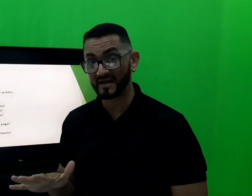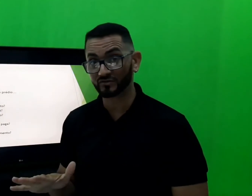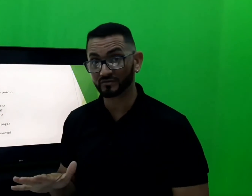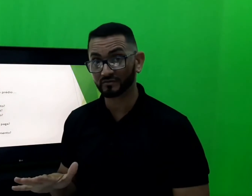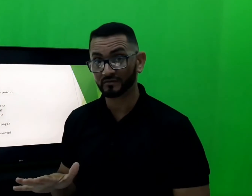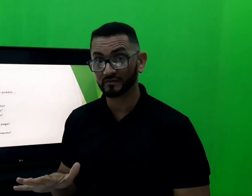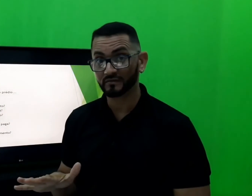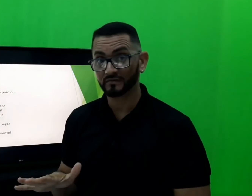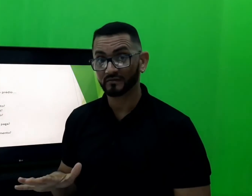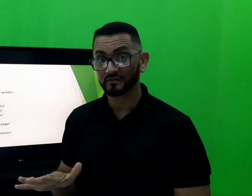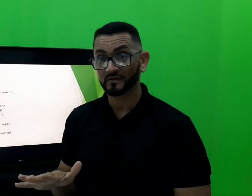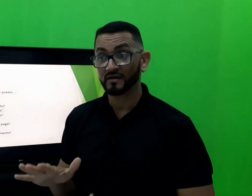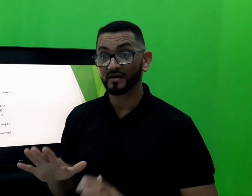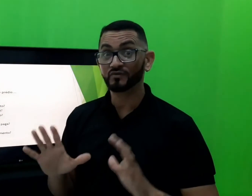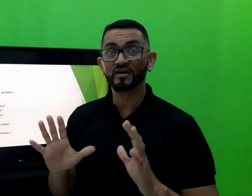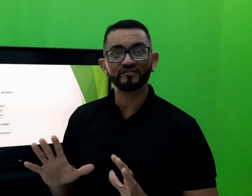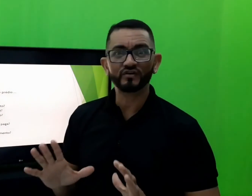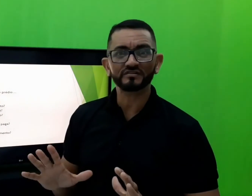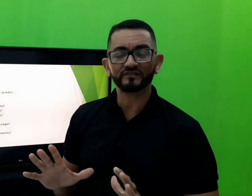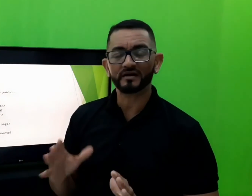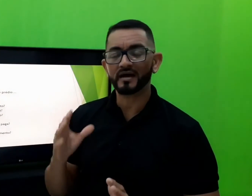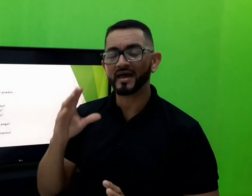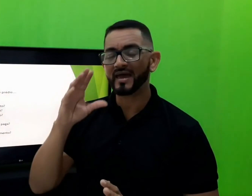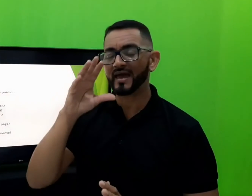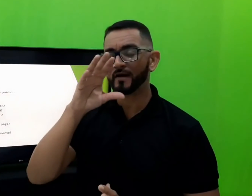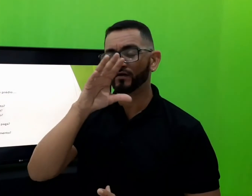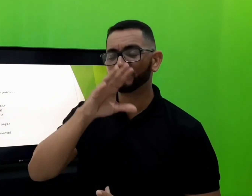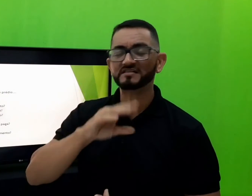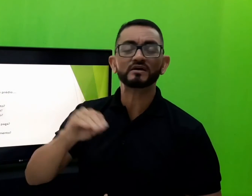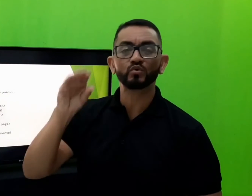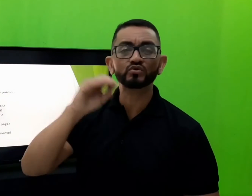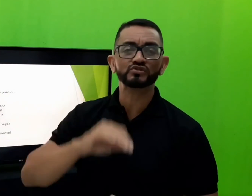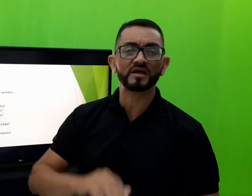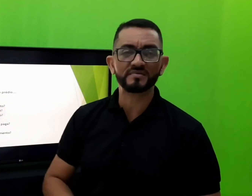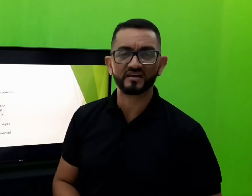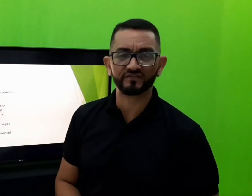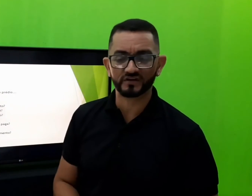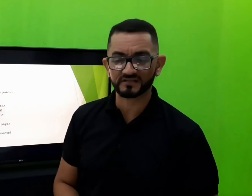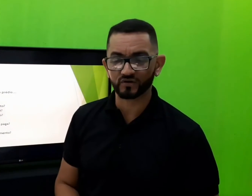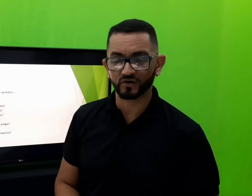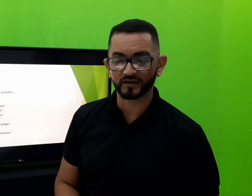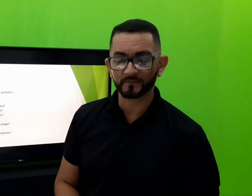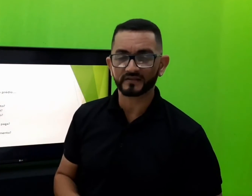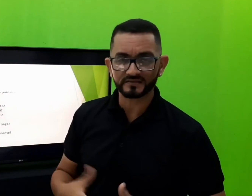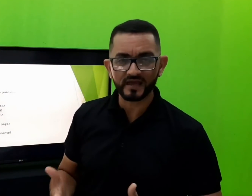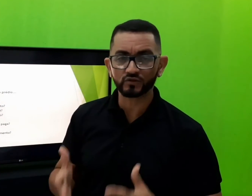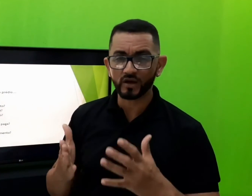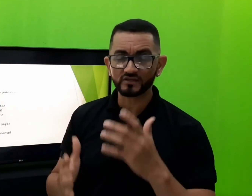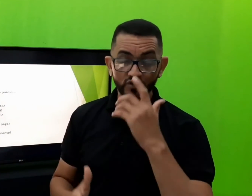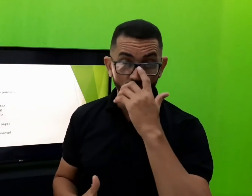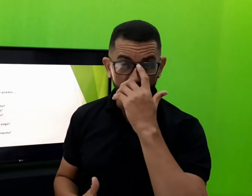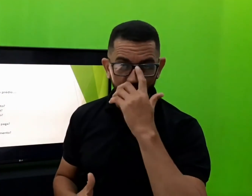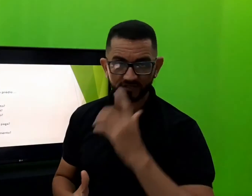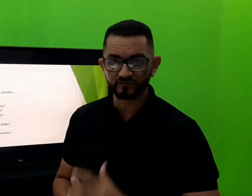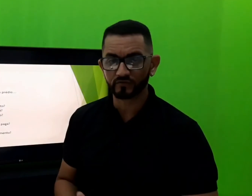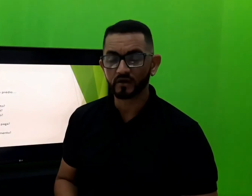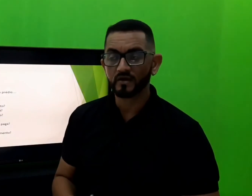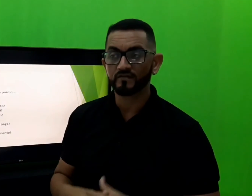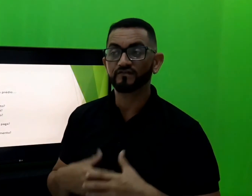barato? Eu não vou fazer o uso da minha voz agora, certo? Olha só como é que vocês